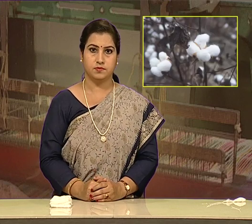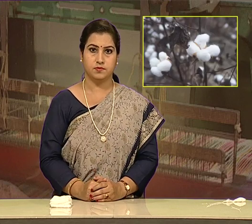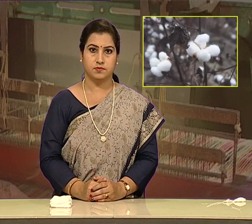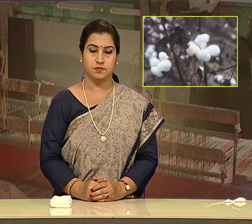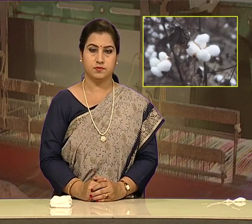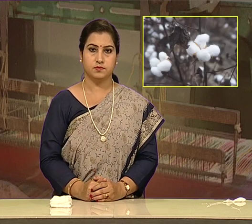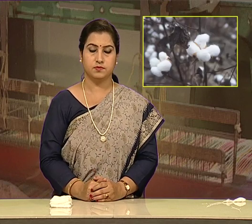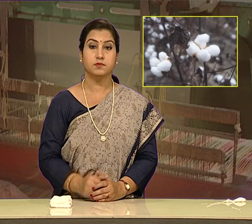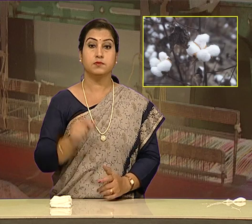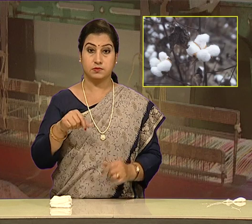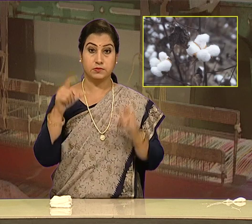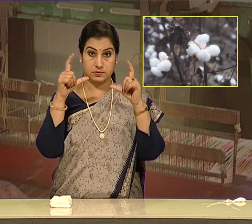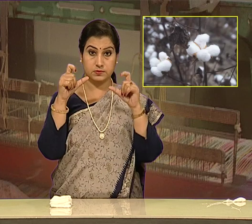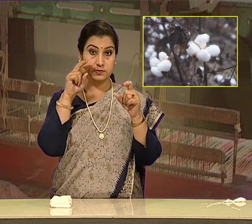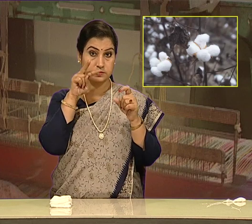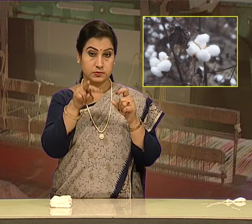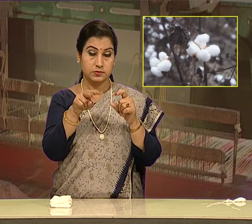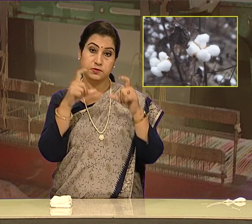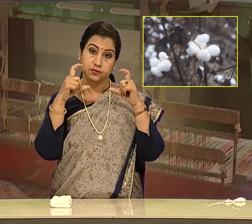इस चित्र को ध्यान से देखिए।